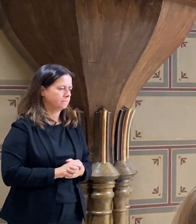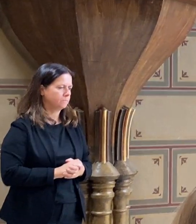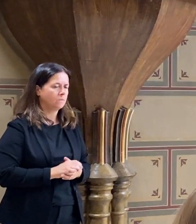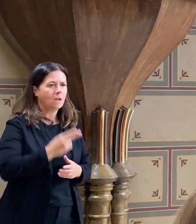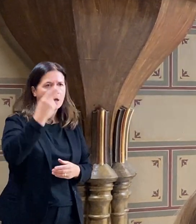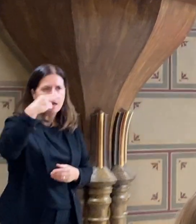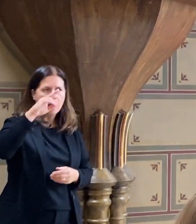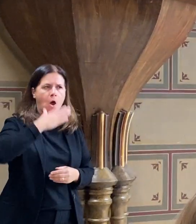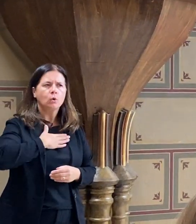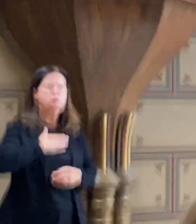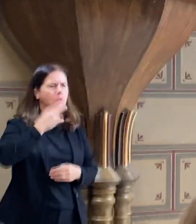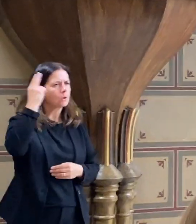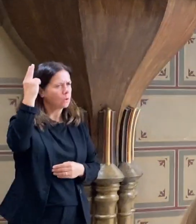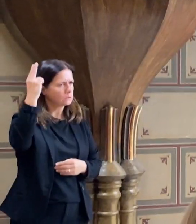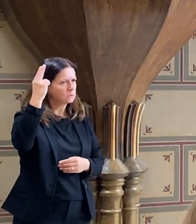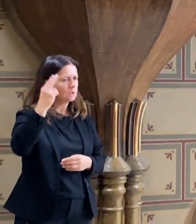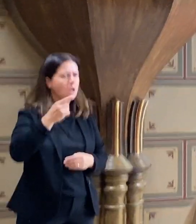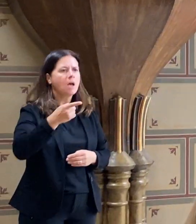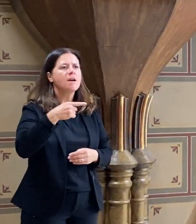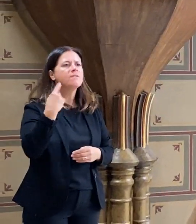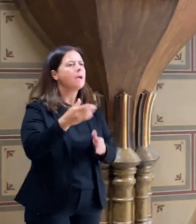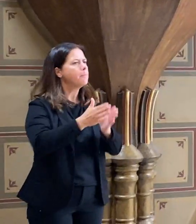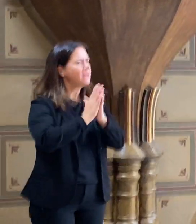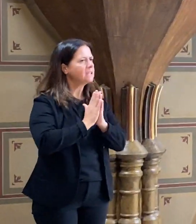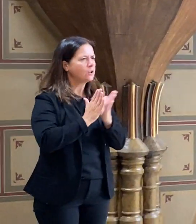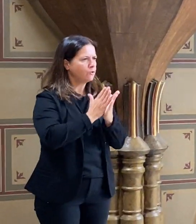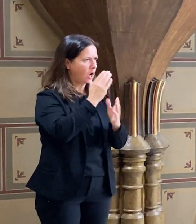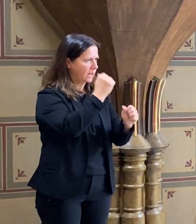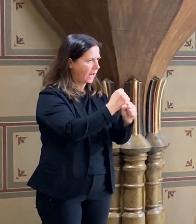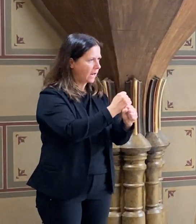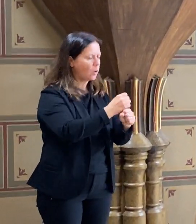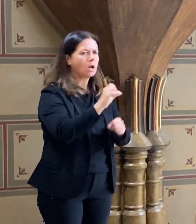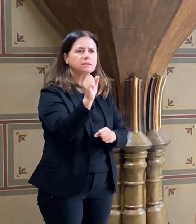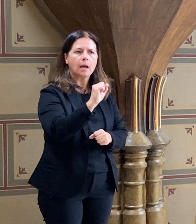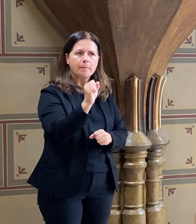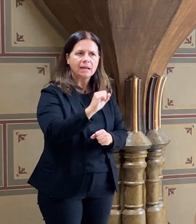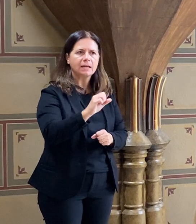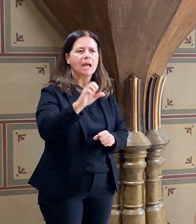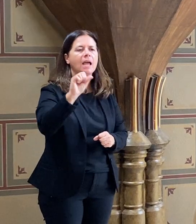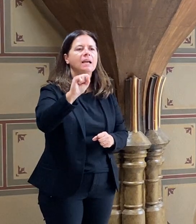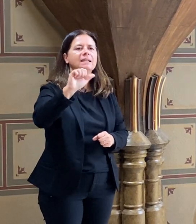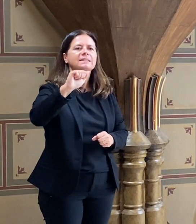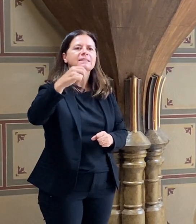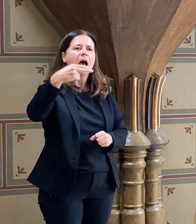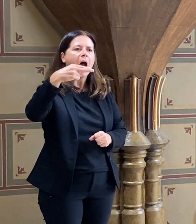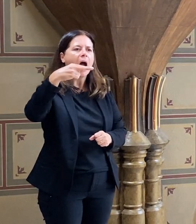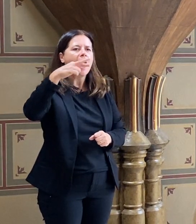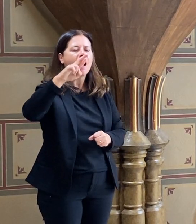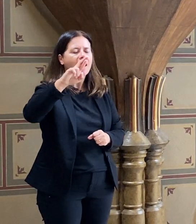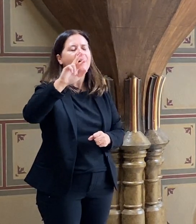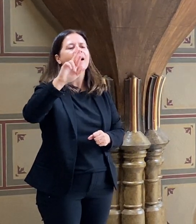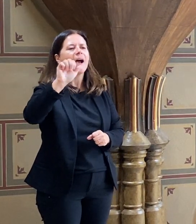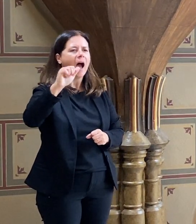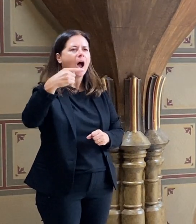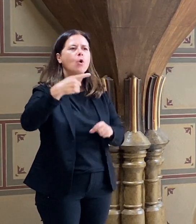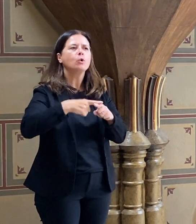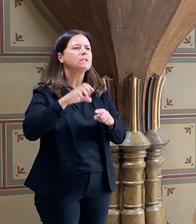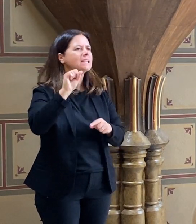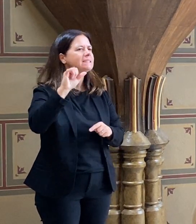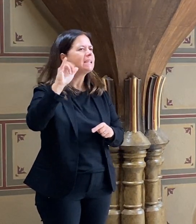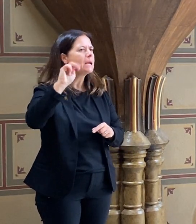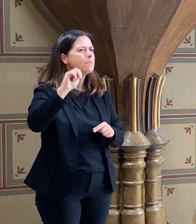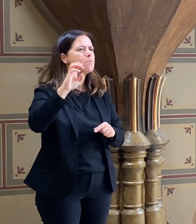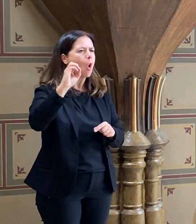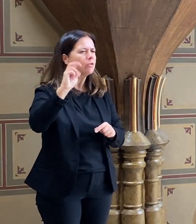Herr unser Gott, wir bitten für Gregor, Sabine, Sarah und Simon und für alle, mit denen